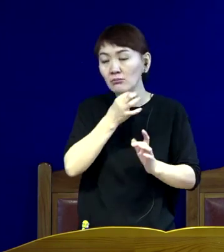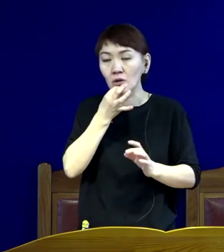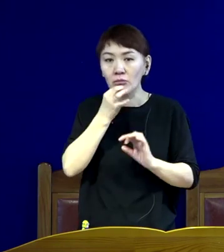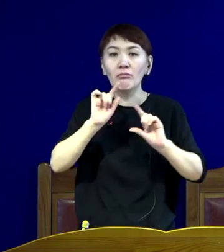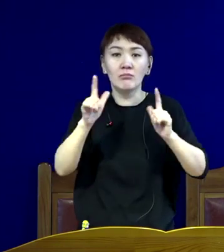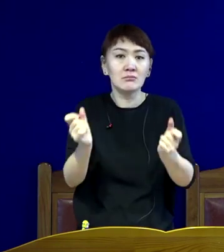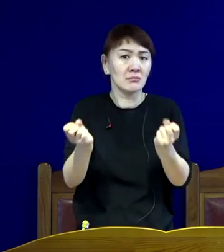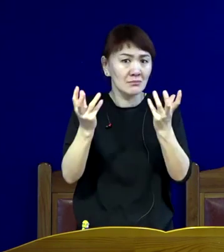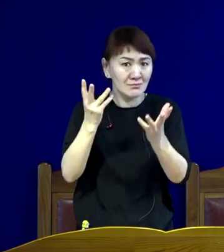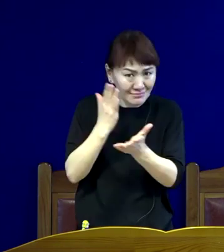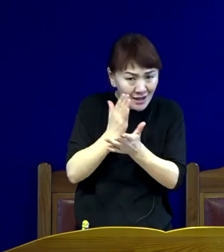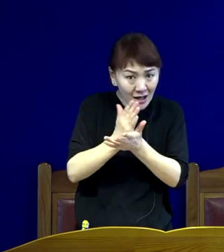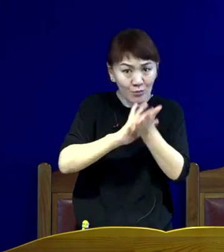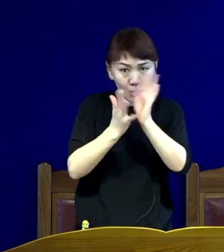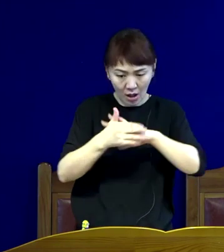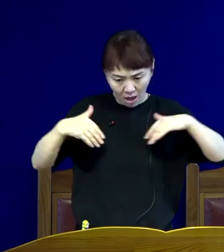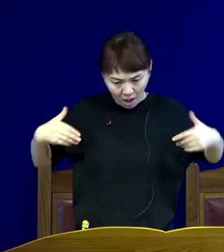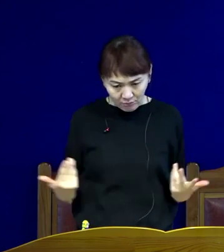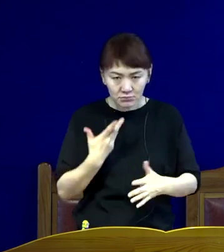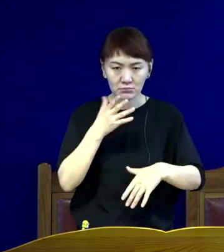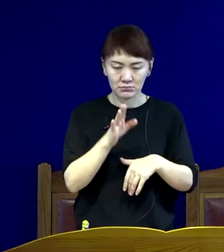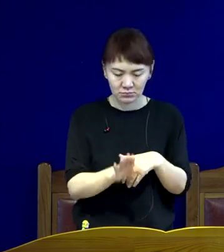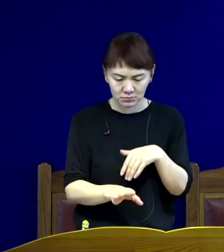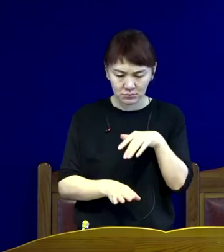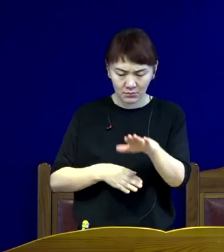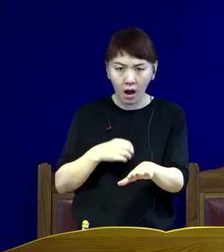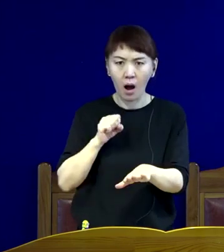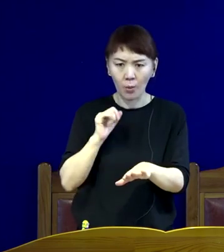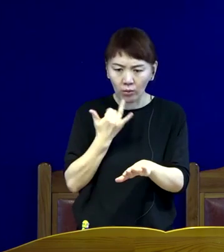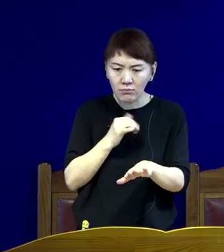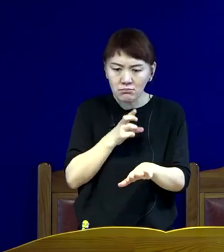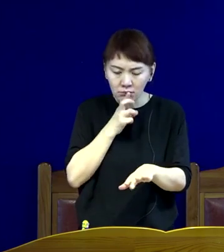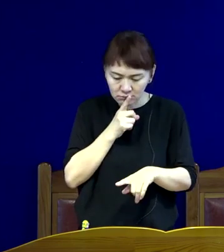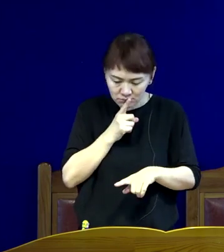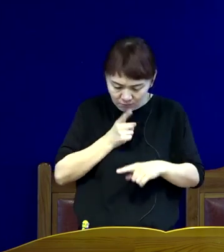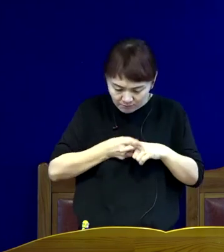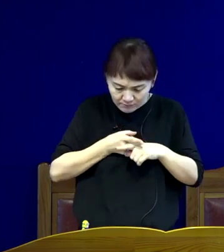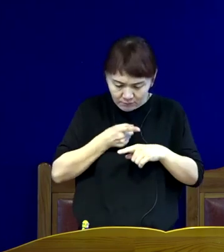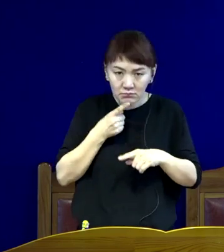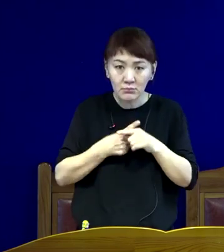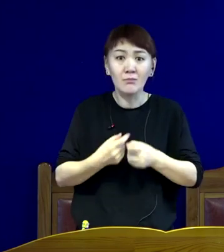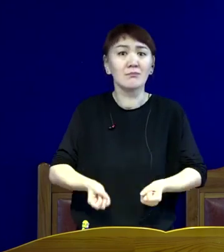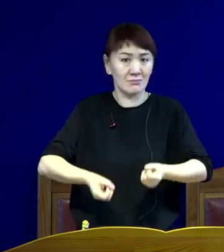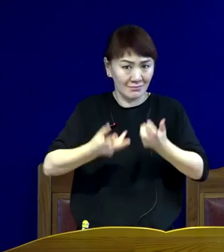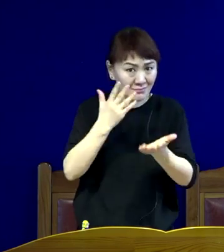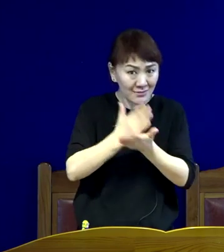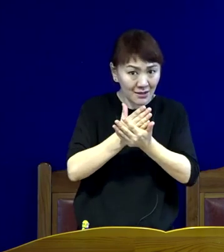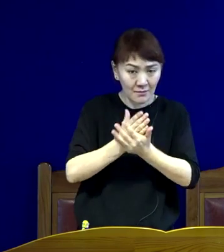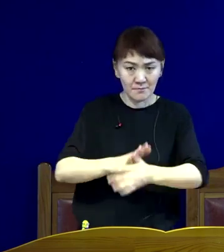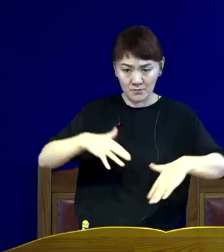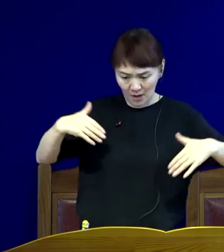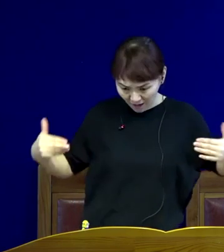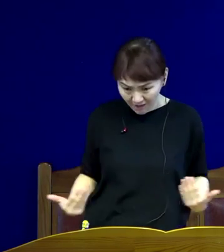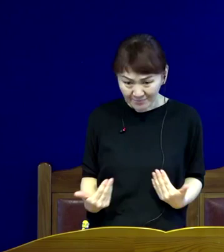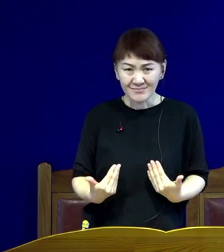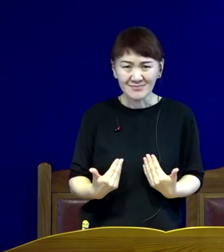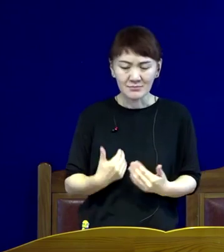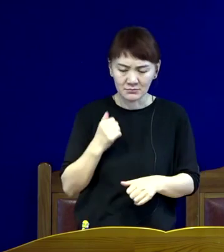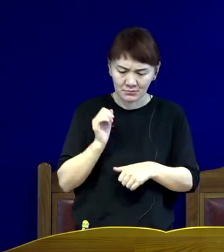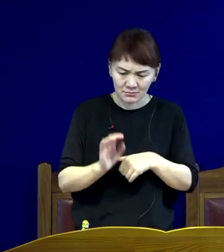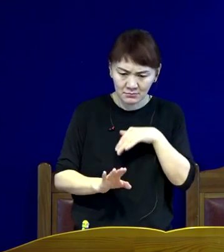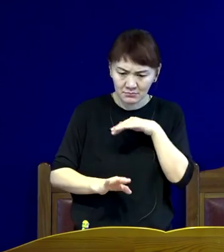үүсдэгэ. Амьдрах тусам аюултай нөхцөл байдал илүү өндөрлөг. Амьдрах жил ихсэх тусам